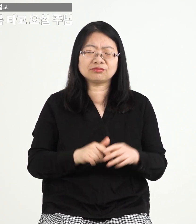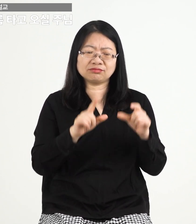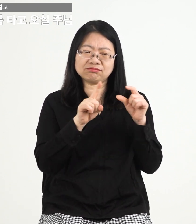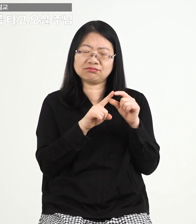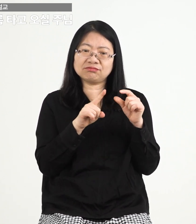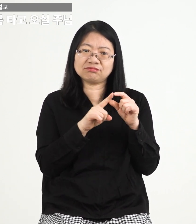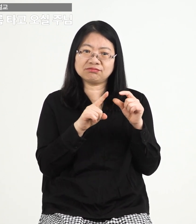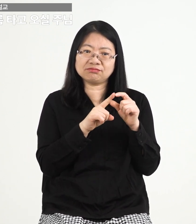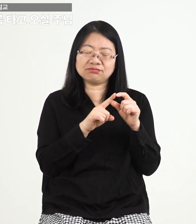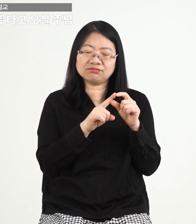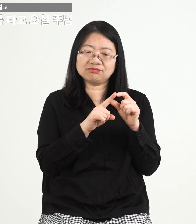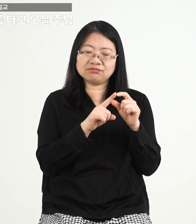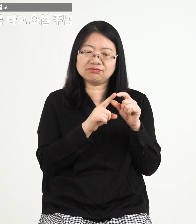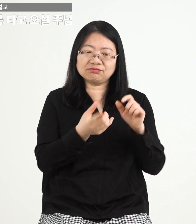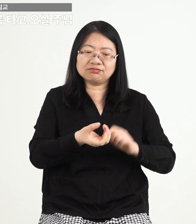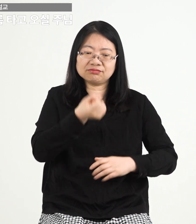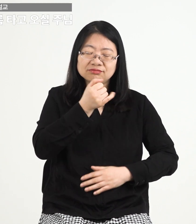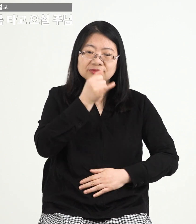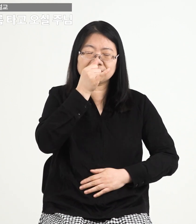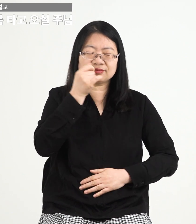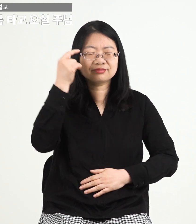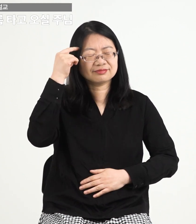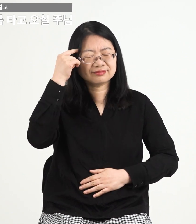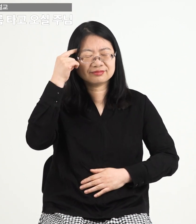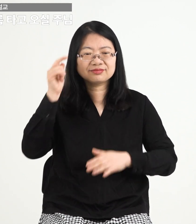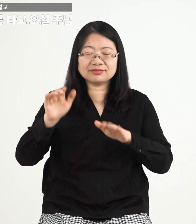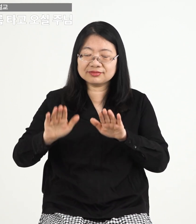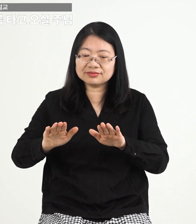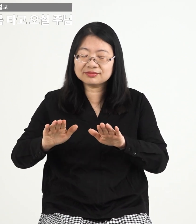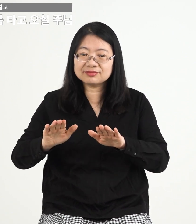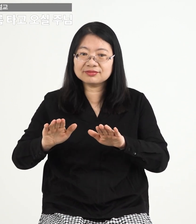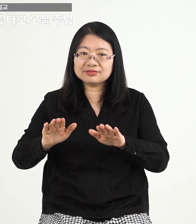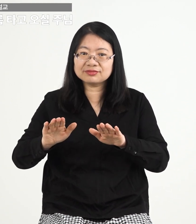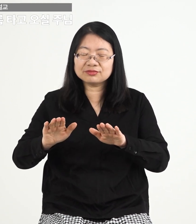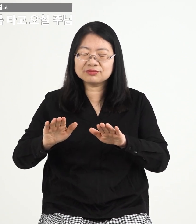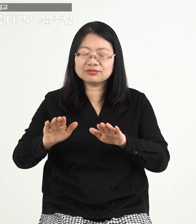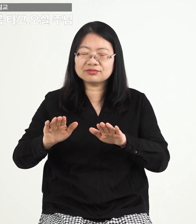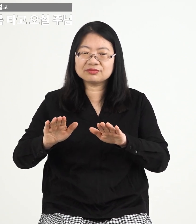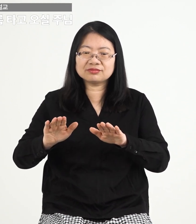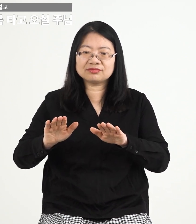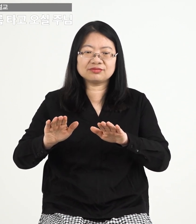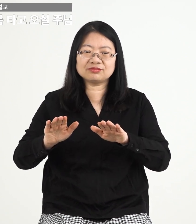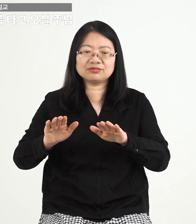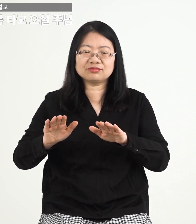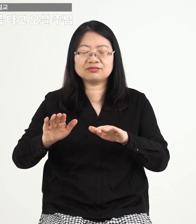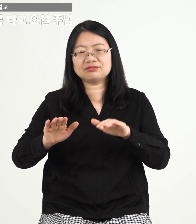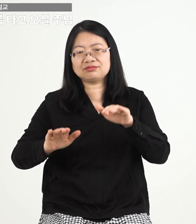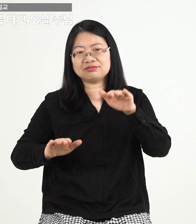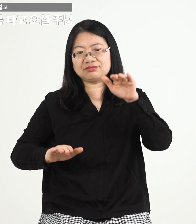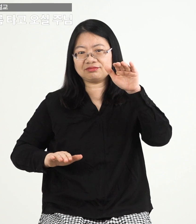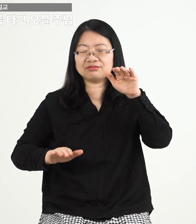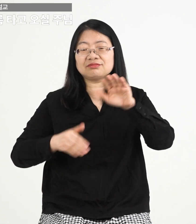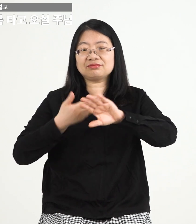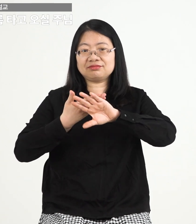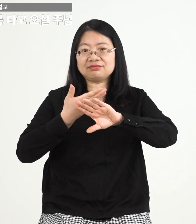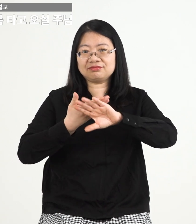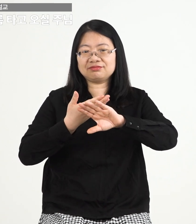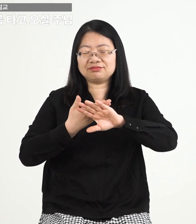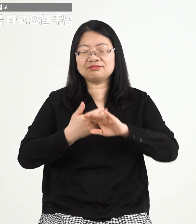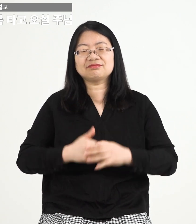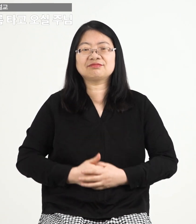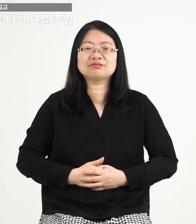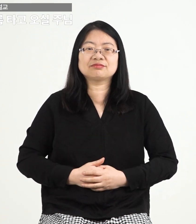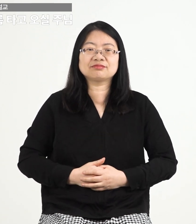어휘나 문자가 갖고 있는 개념들이 오늘날하고는 하늘과 땅 이상으로 큰 간격이